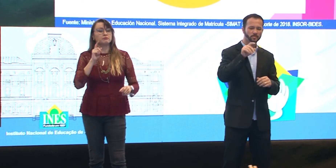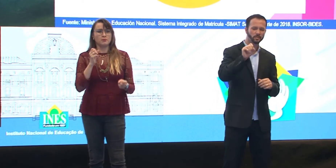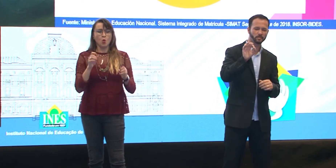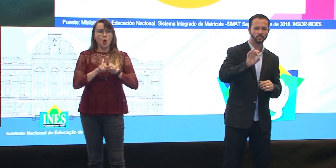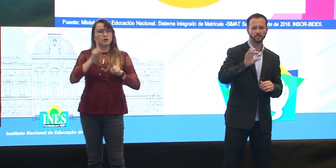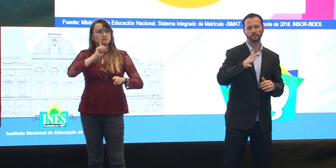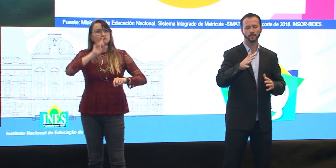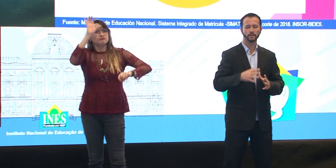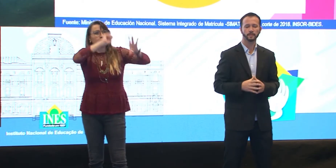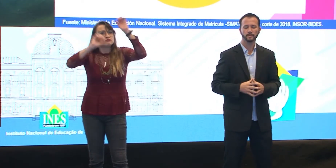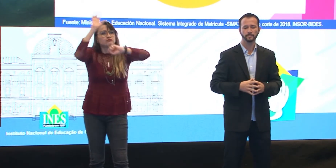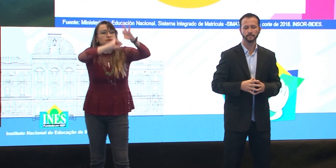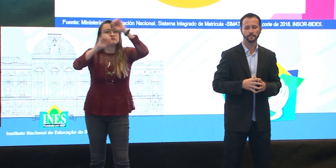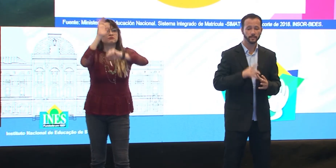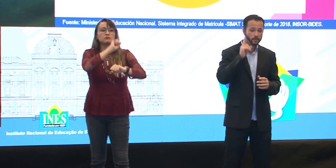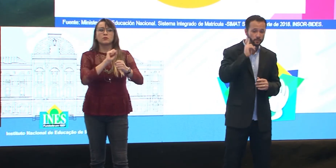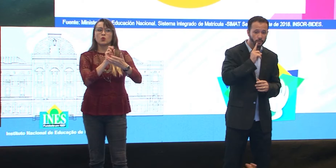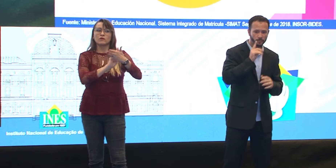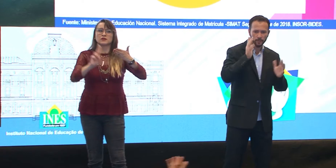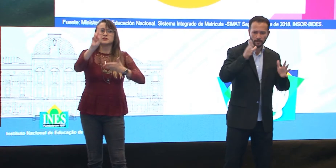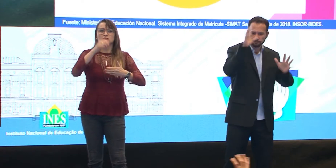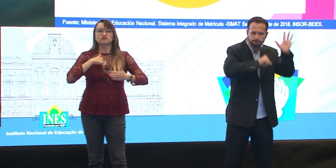nesse sistema de ensino.